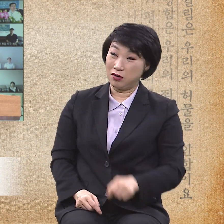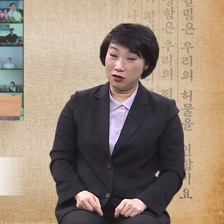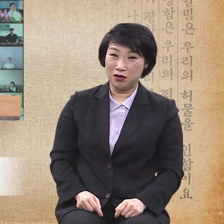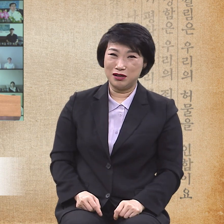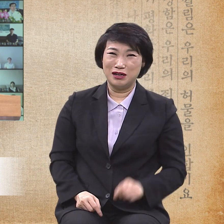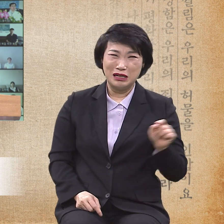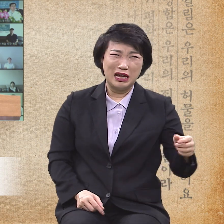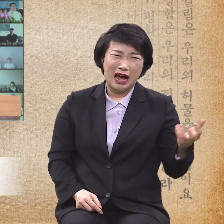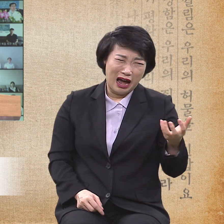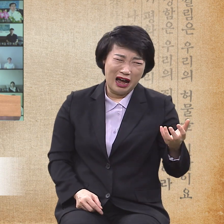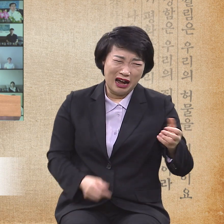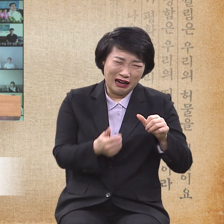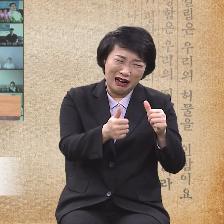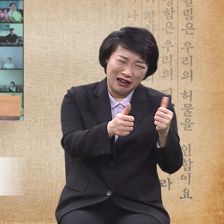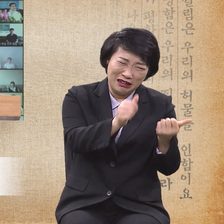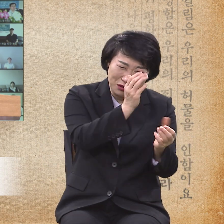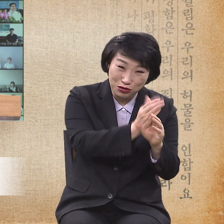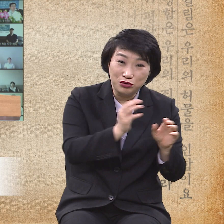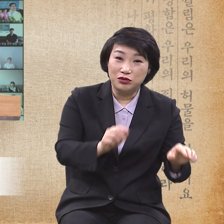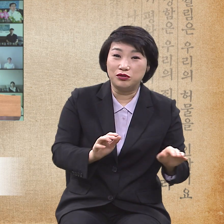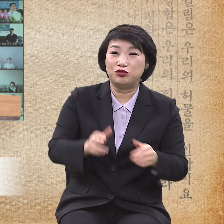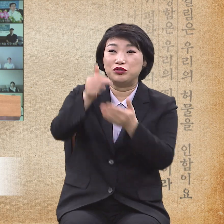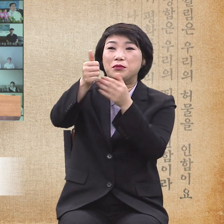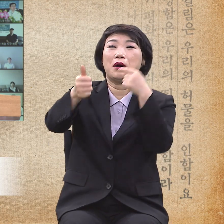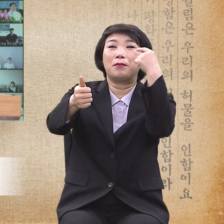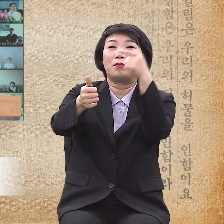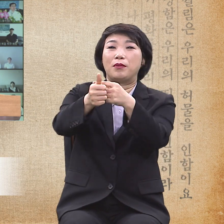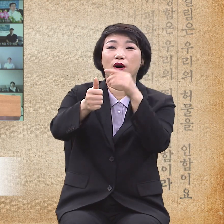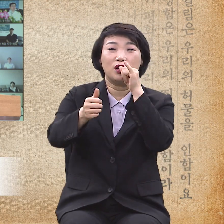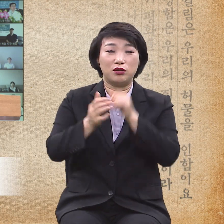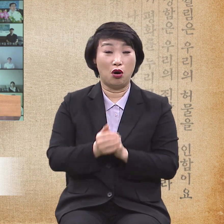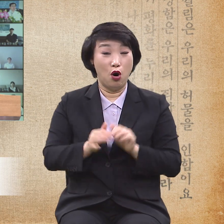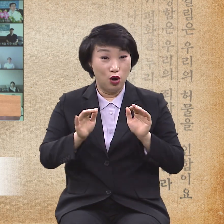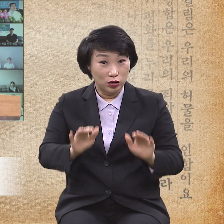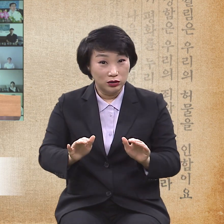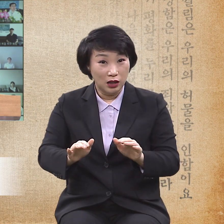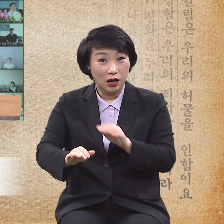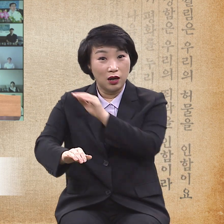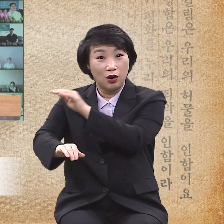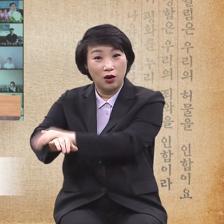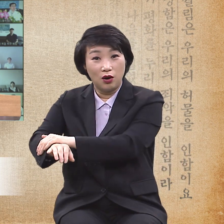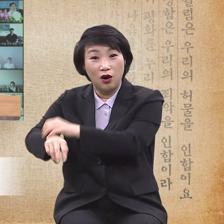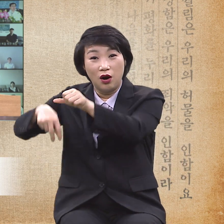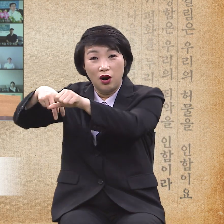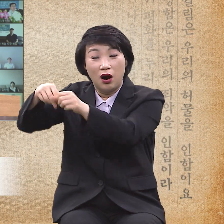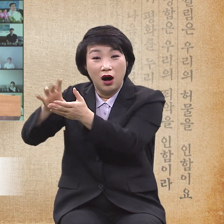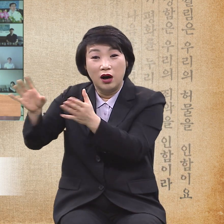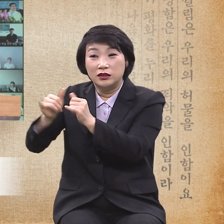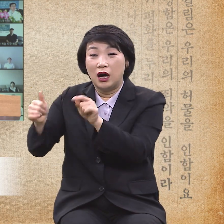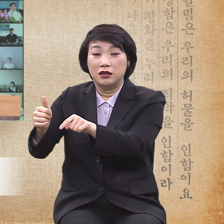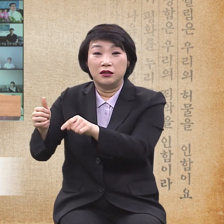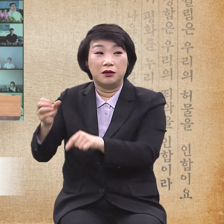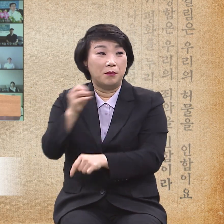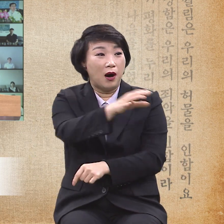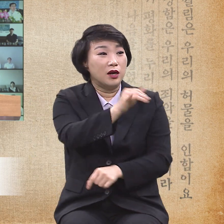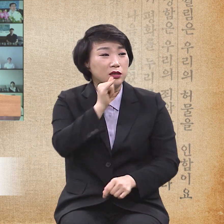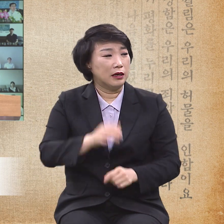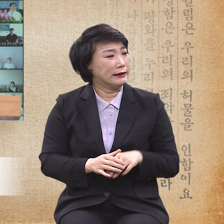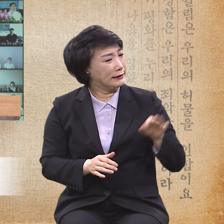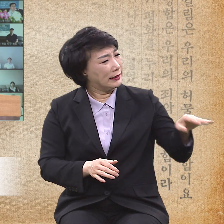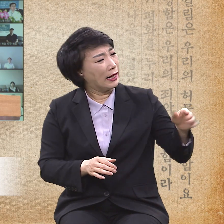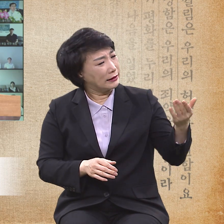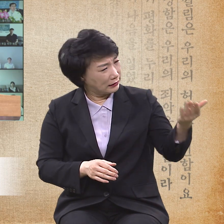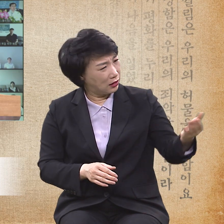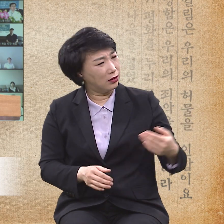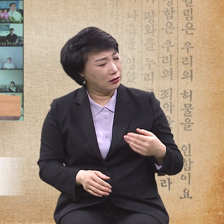그 고통 속에 주님을 비방합니다. 그런데 한 행악자는 말하기를